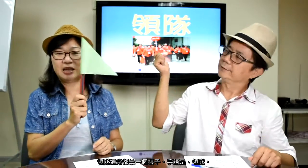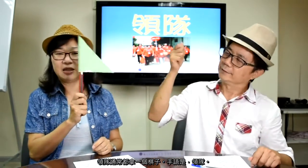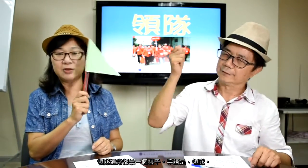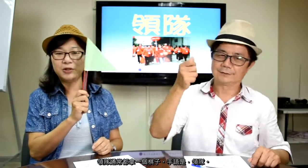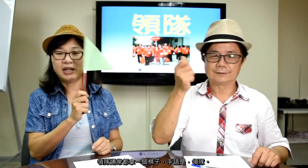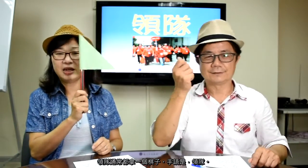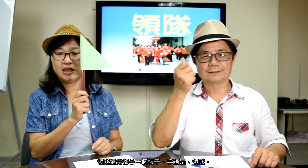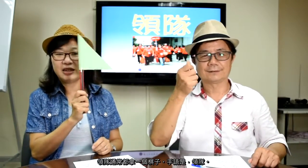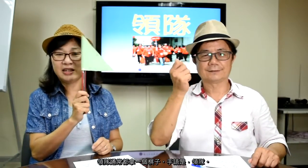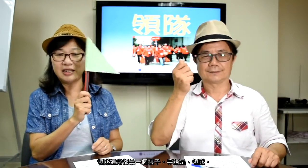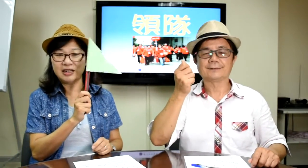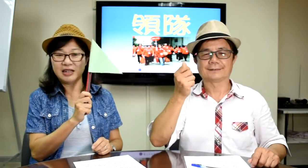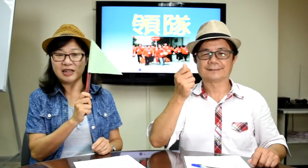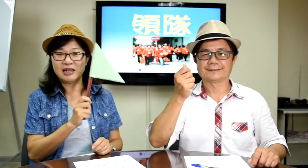领队。